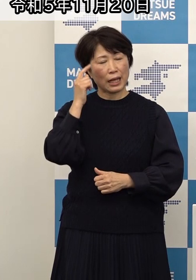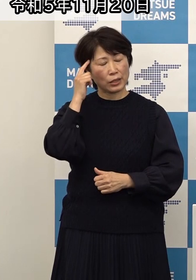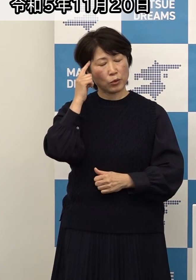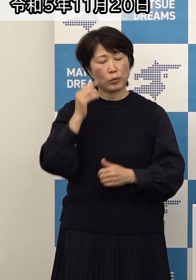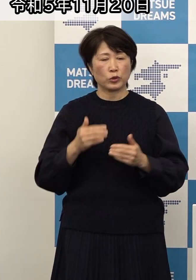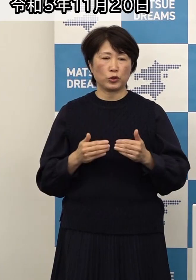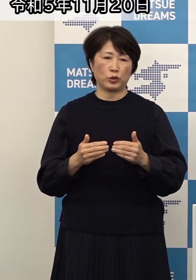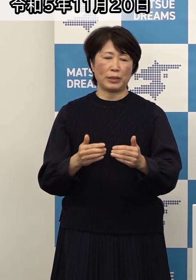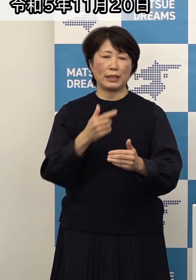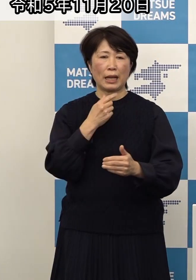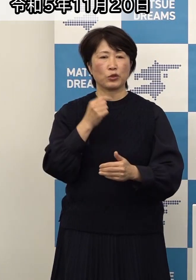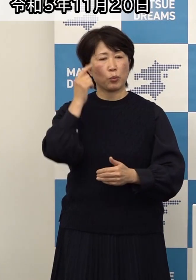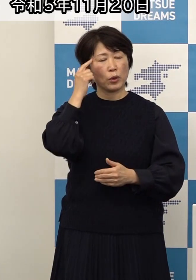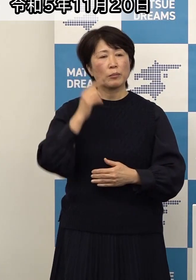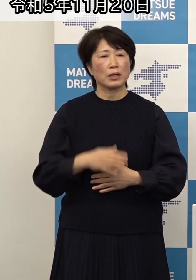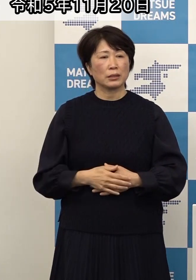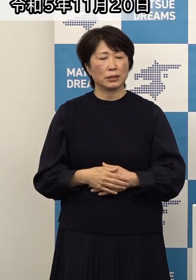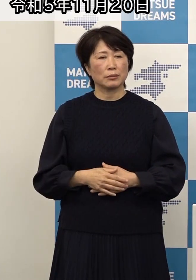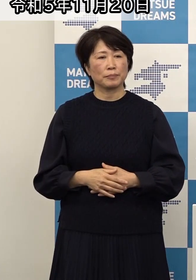です。